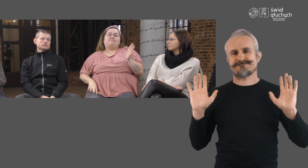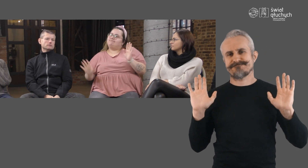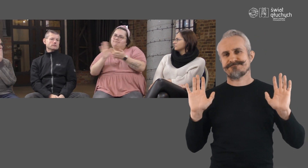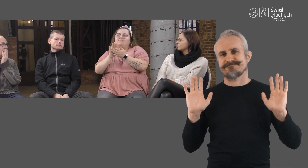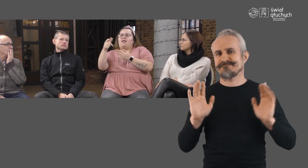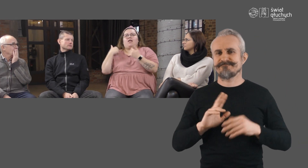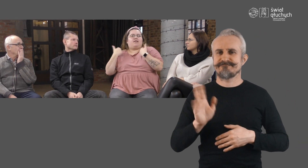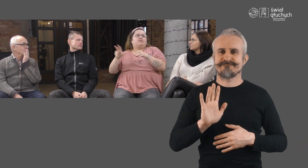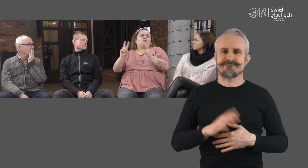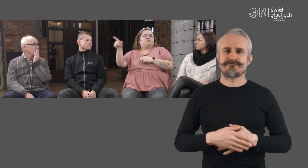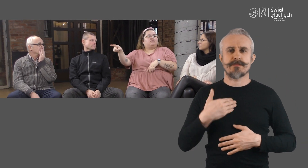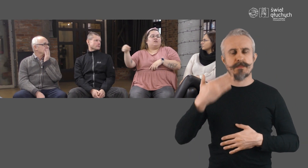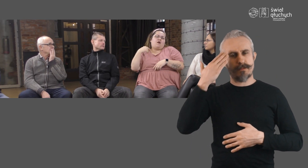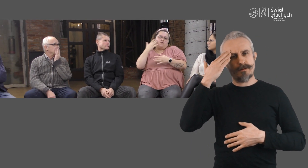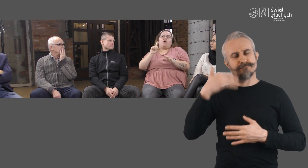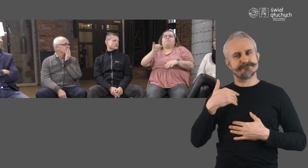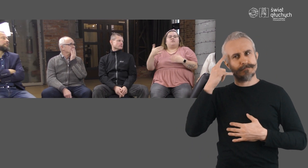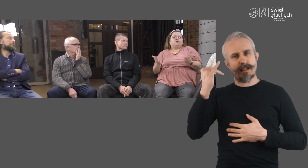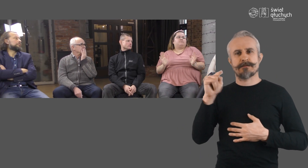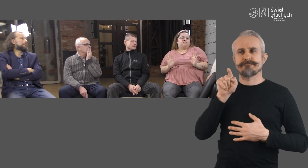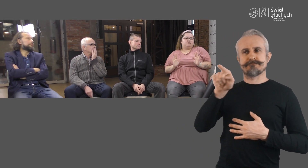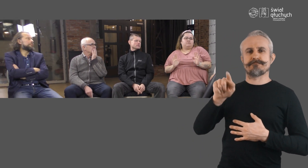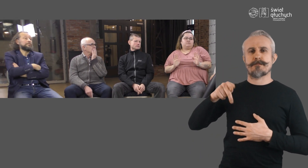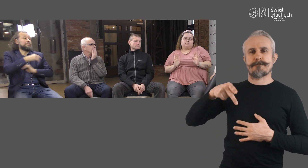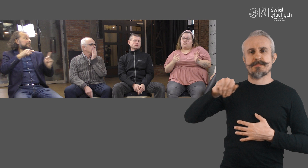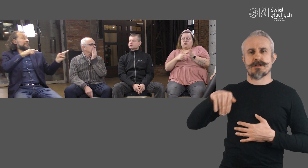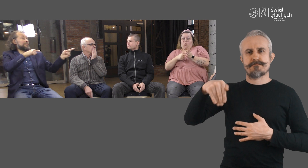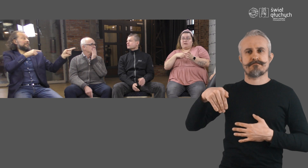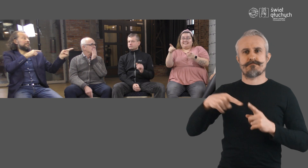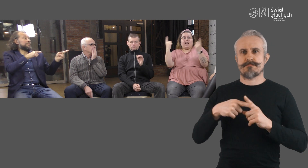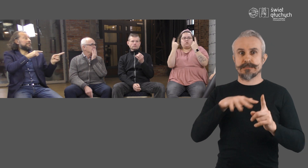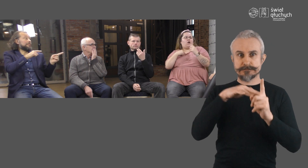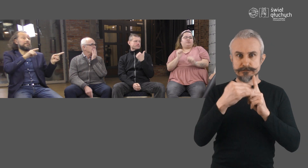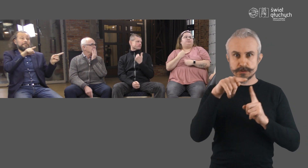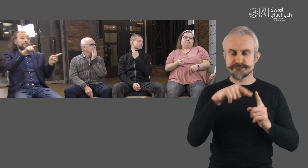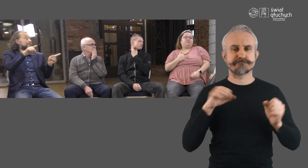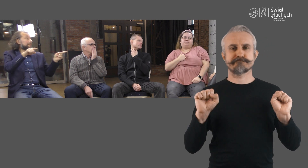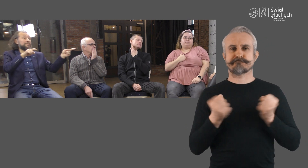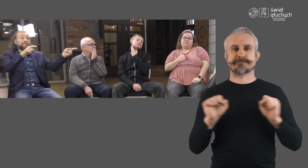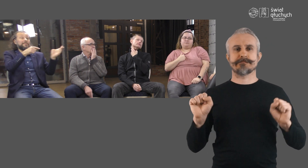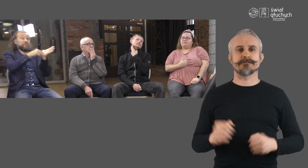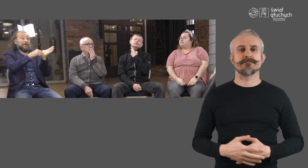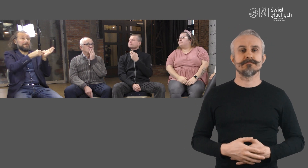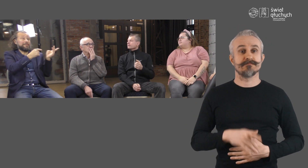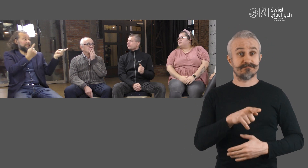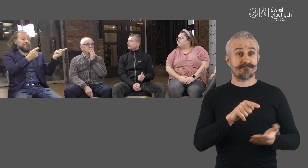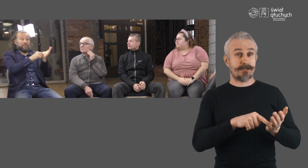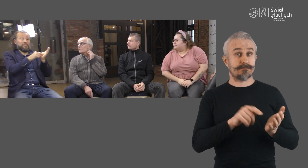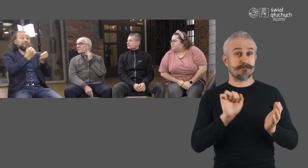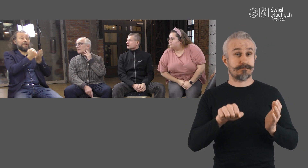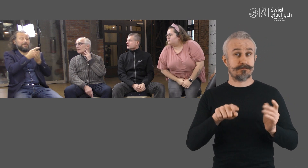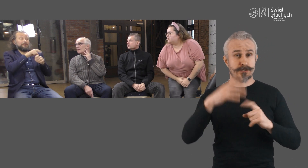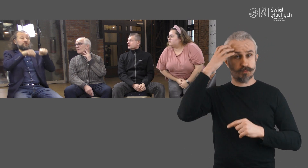Był tłumacz SJM. Ja nie chciałam tego tłumacza. Ja wolałam tłumacza PJM-owego. W takiej sytuacji to było dla mnie